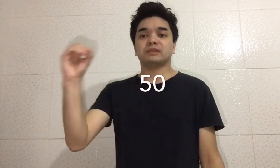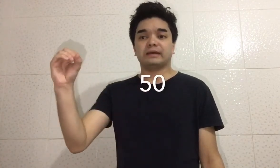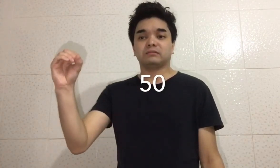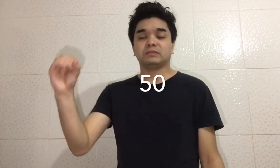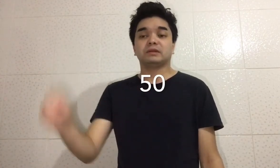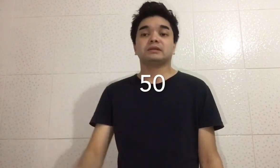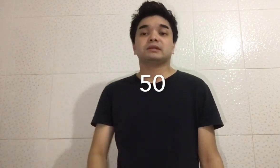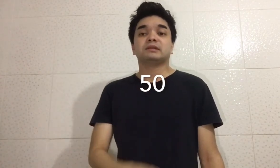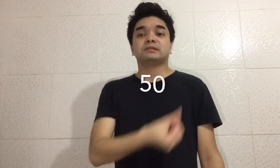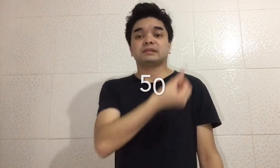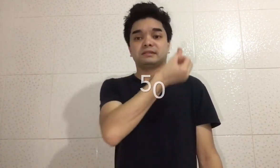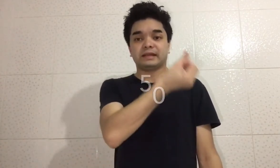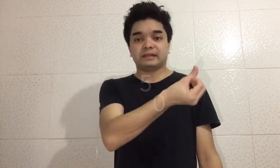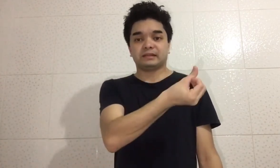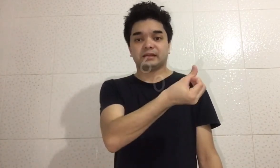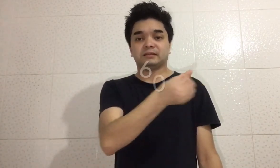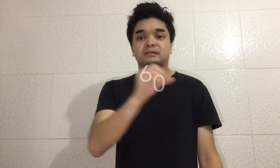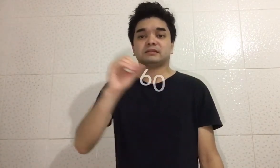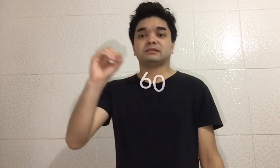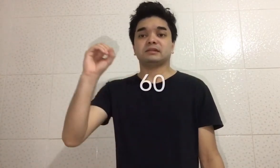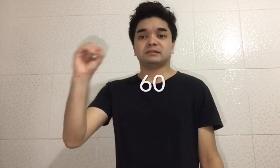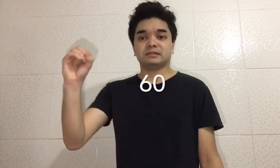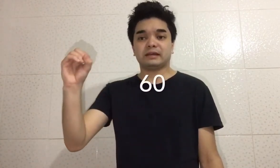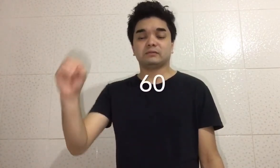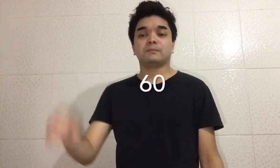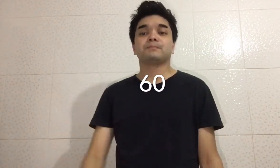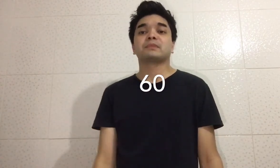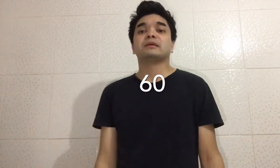0. 60, 3 e 0.